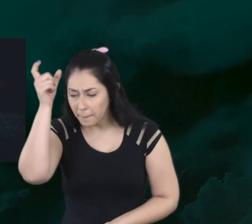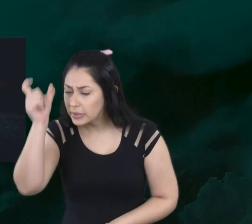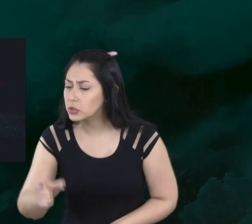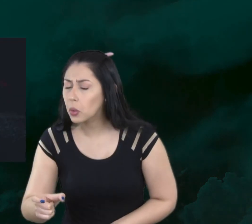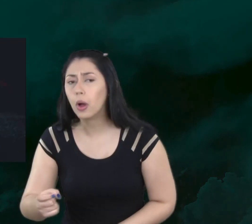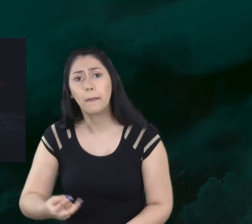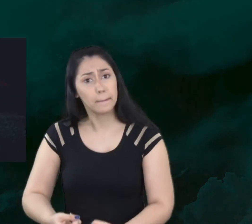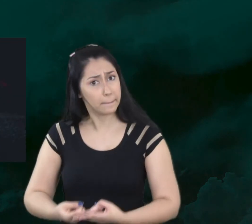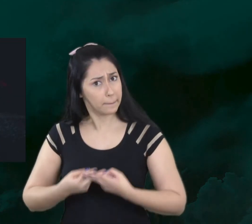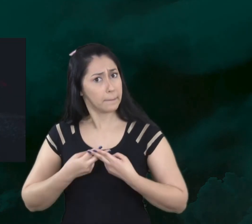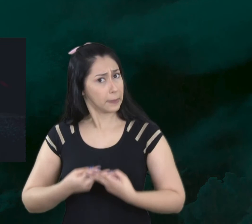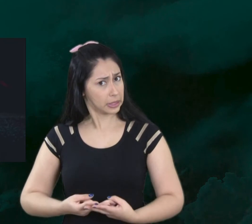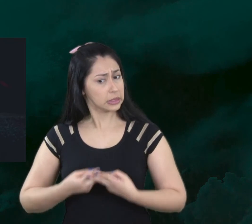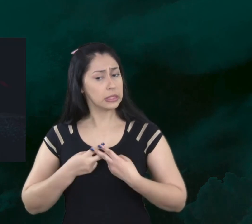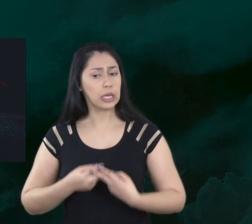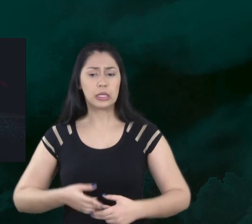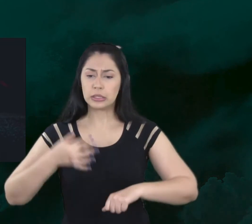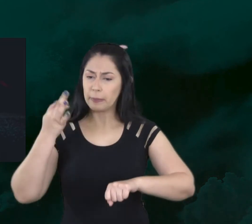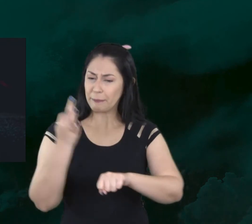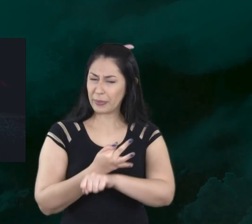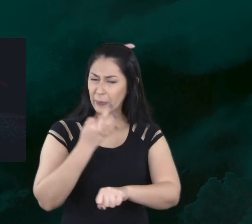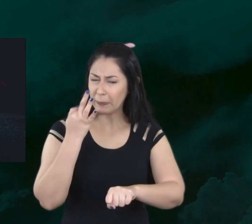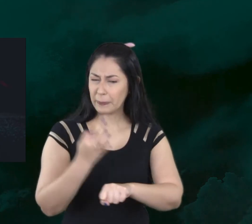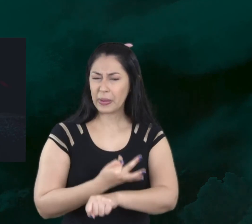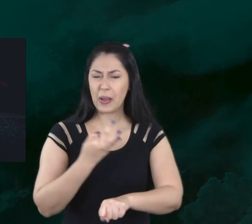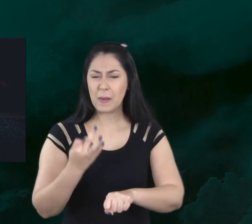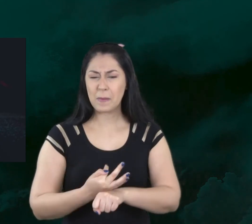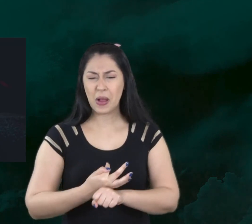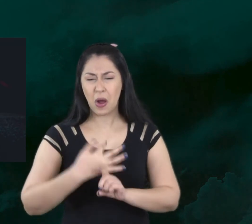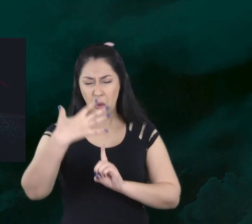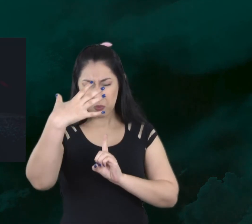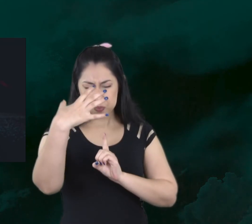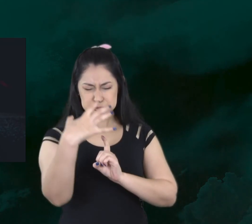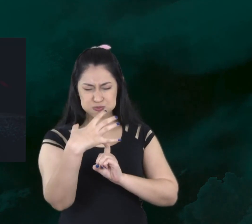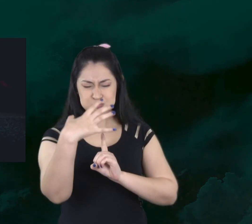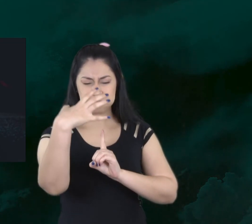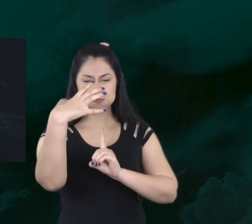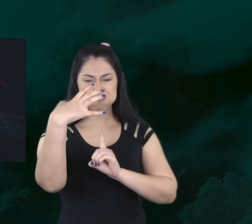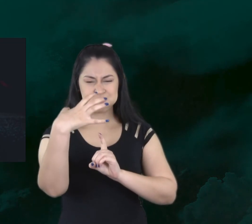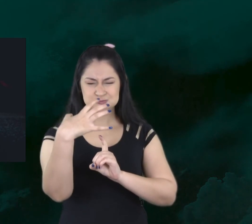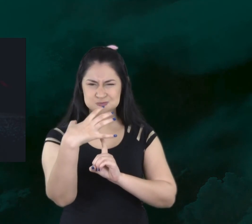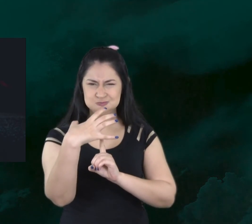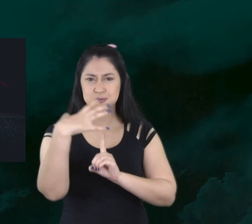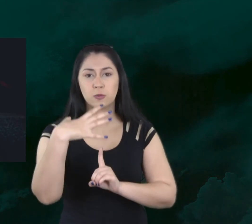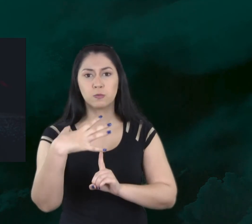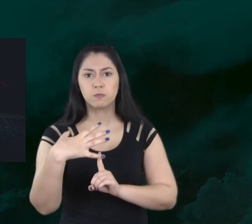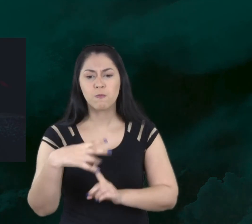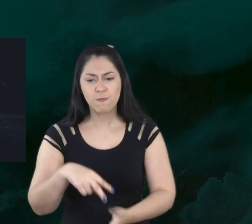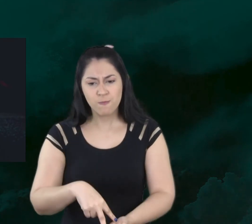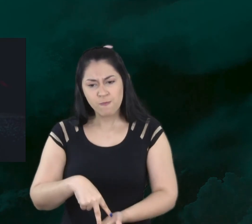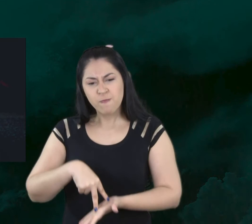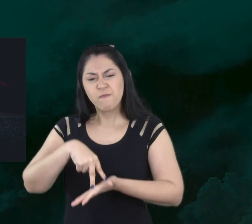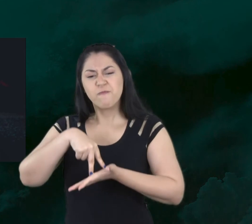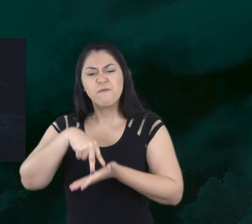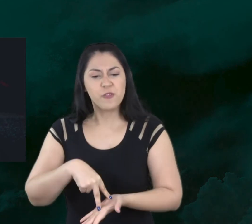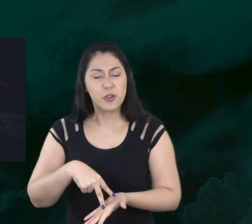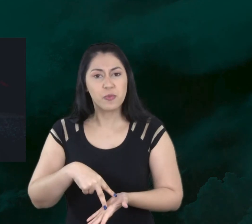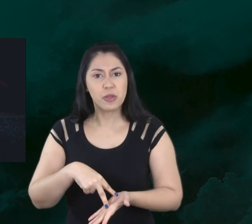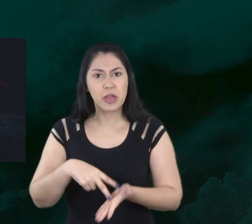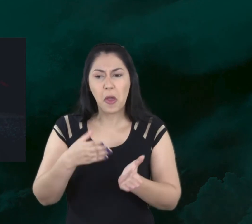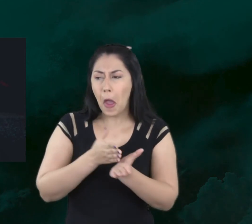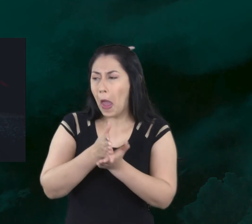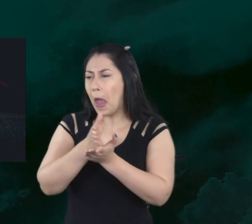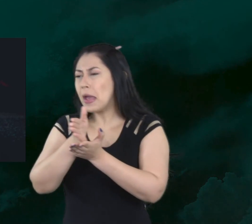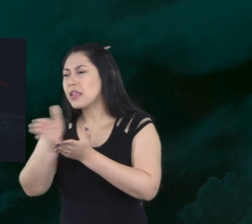com paciência, suporta pressões sem desistir, que não se